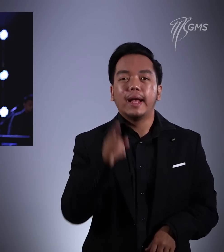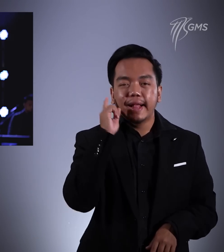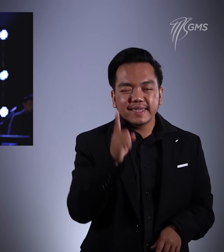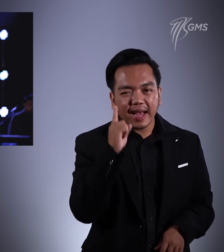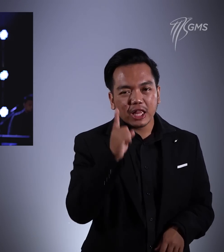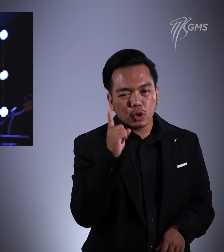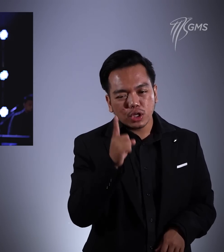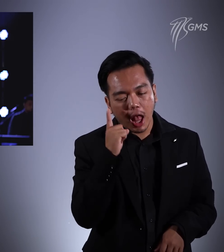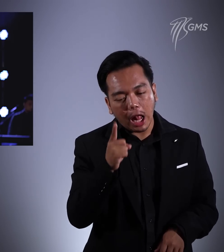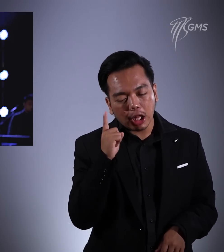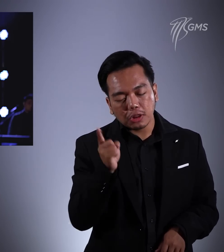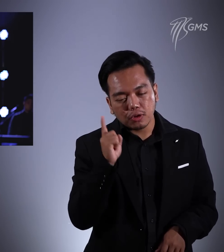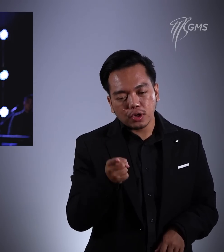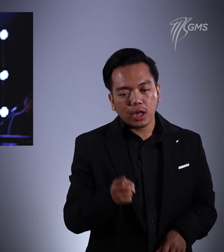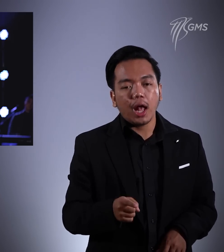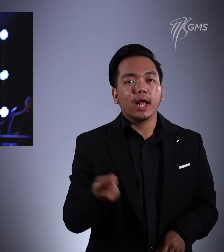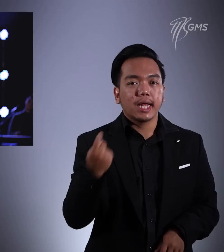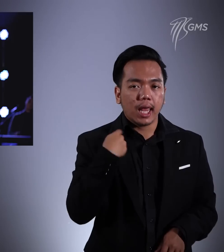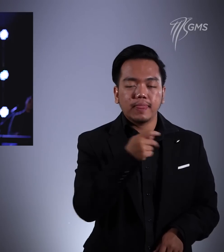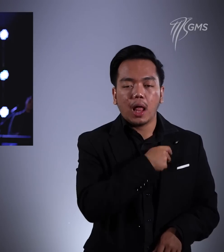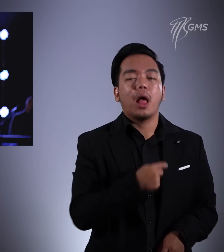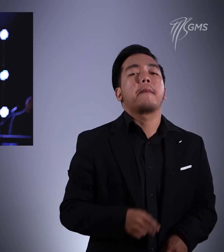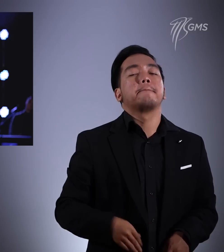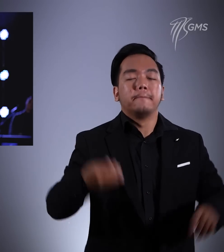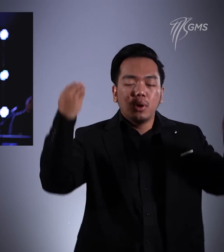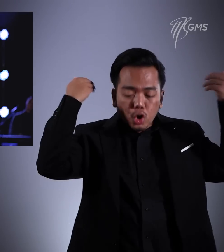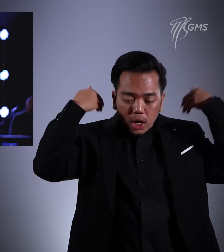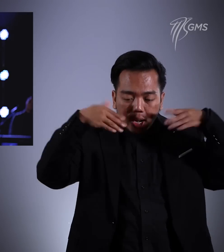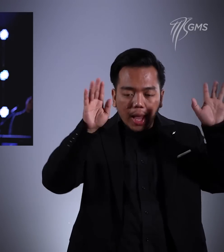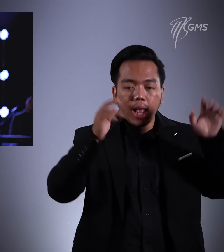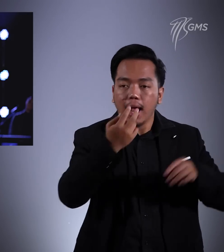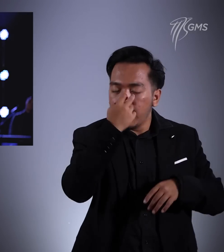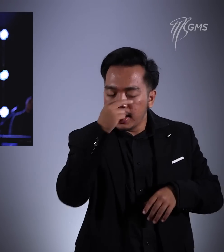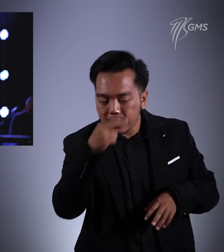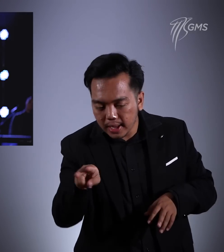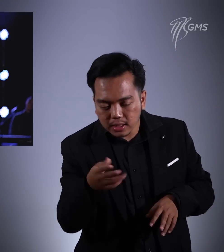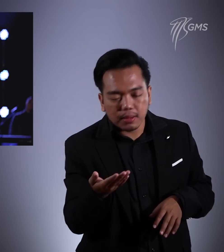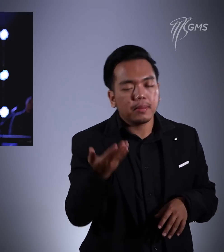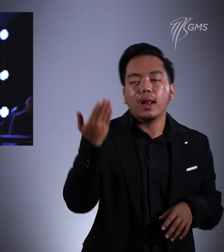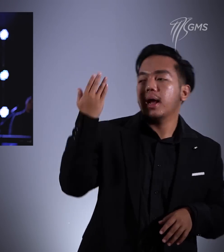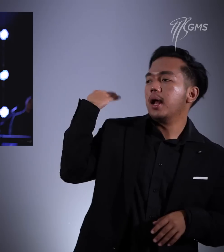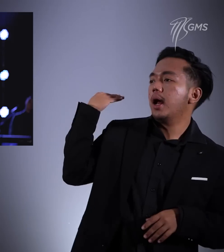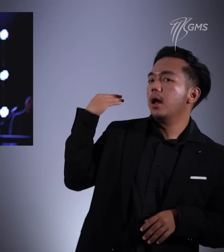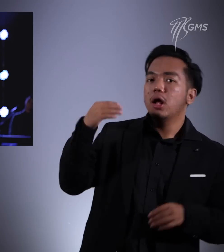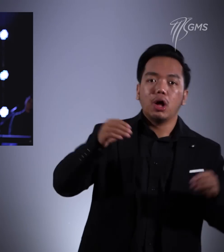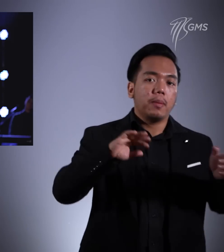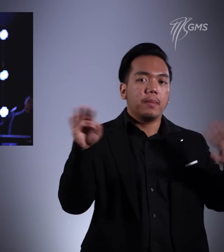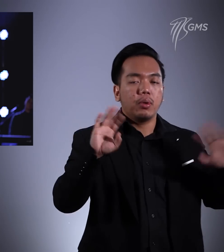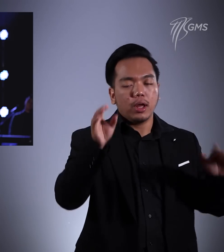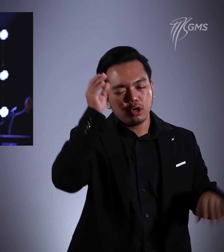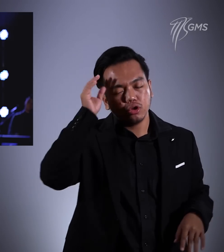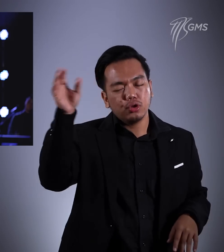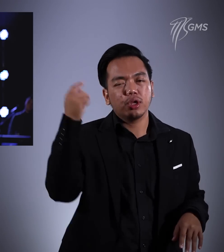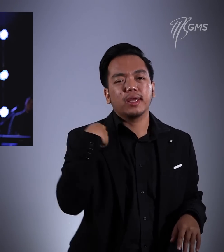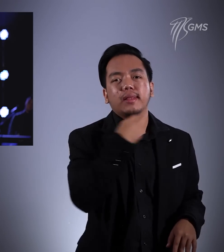Satu-satunya alasan kita diizinkan menoleh ke belakang bukanlah untuk mengingat kesalahan orang. Atau bukanlah